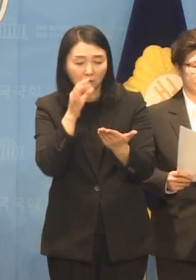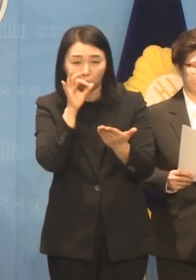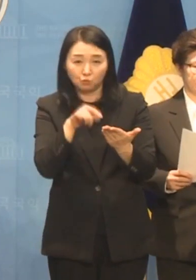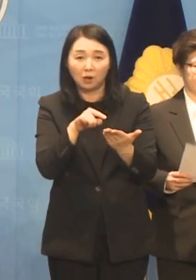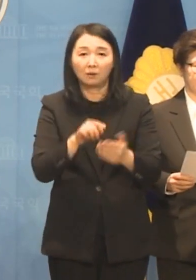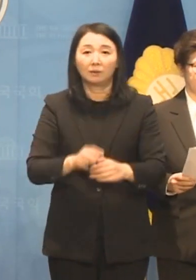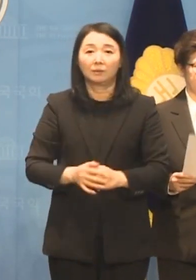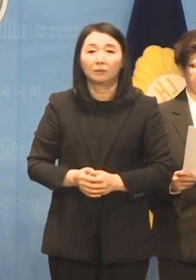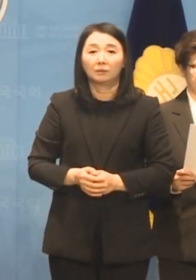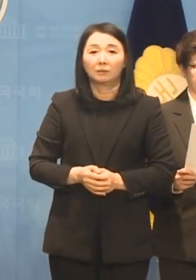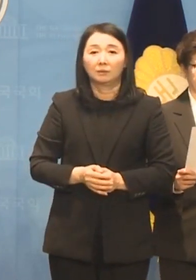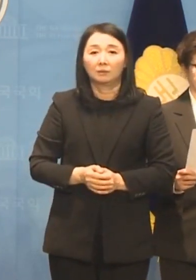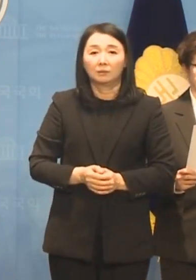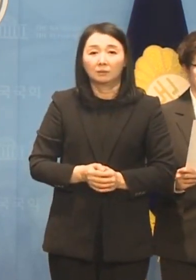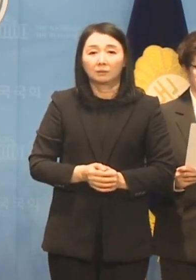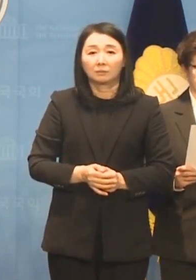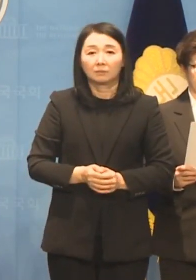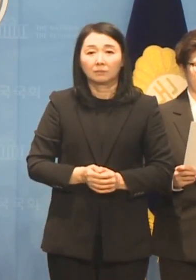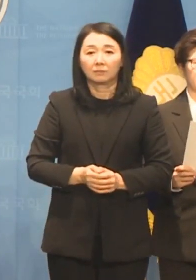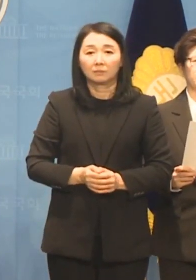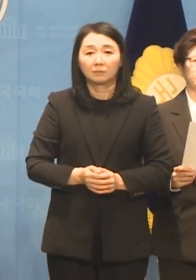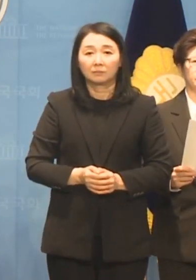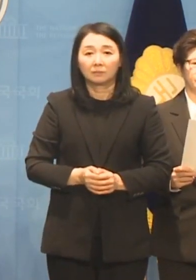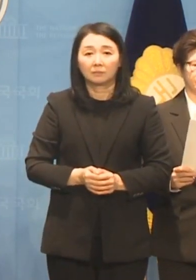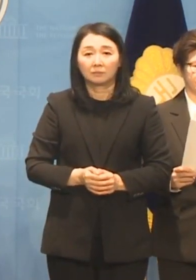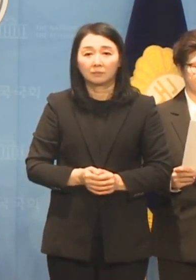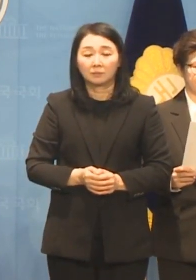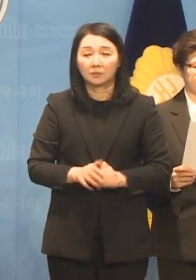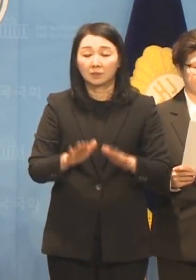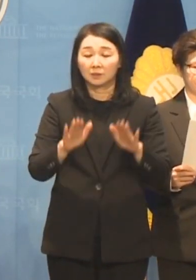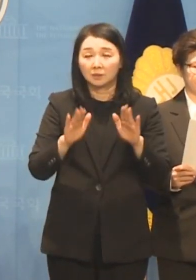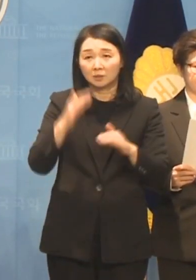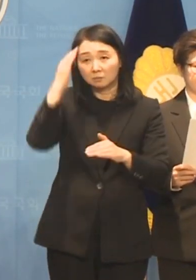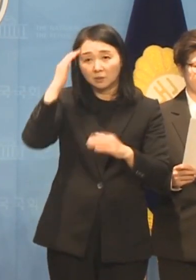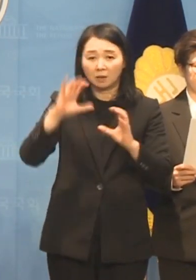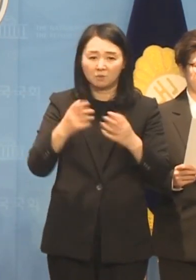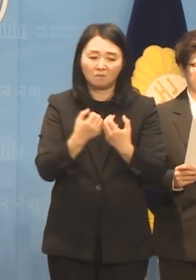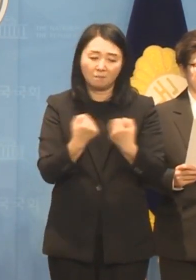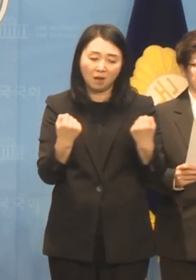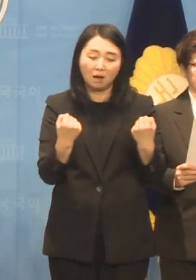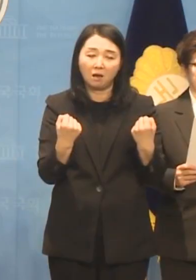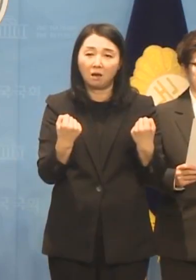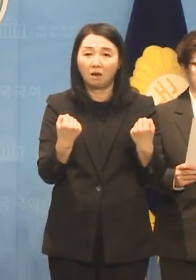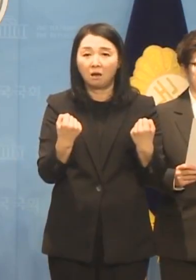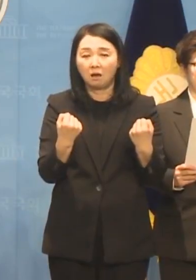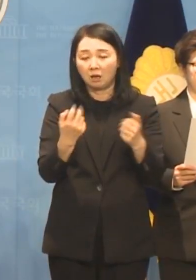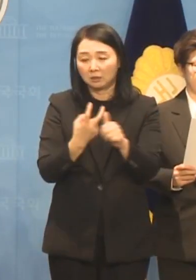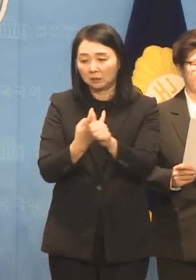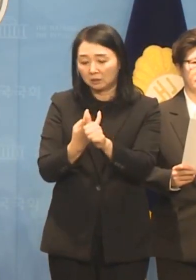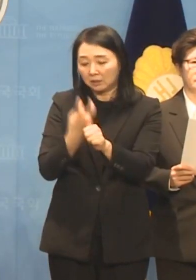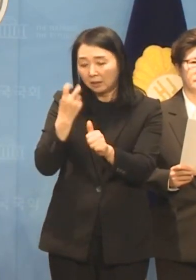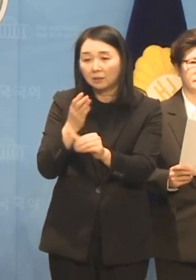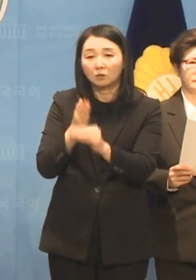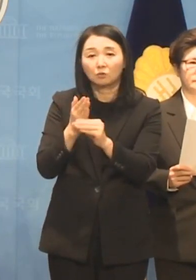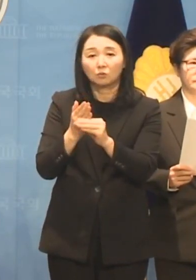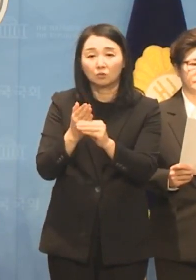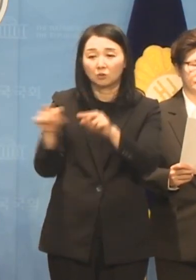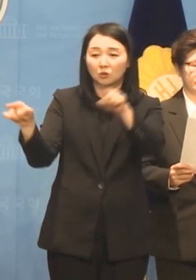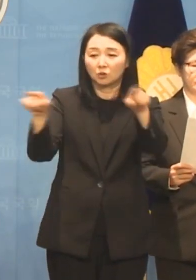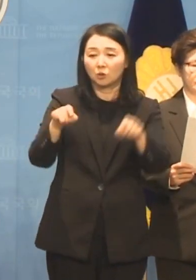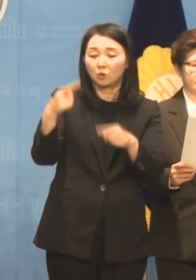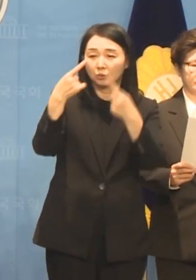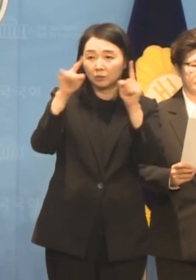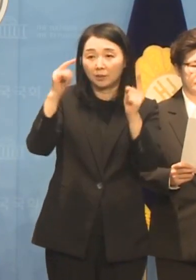불가능한 내용이었습니다. 갈림길에 선 현재 대한민국 탄핵 정국에서 전국 대학생들